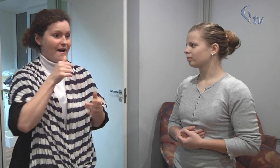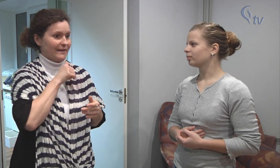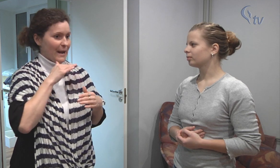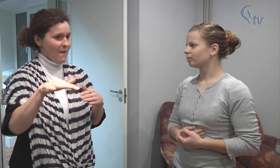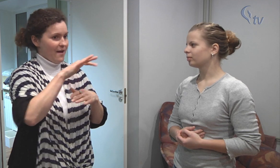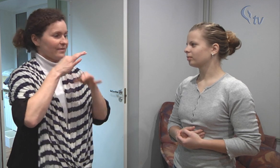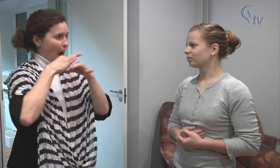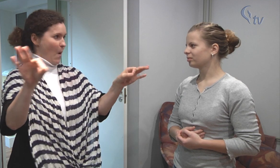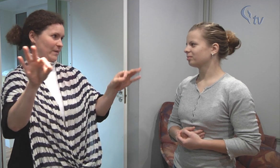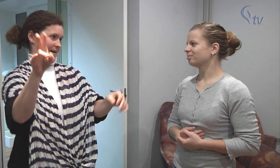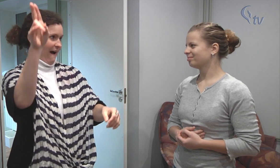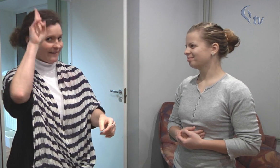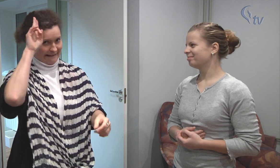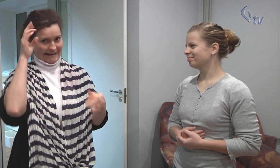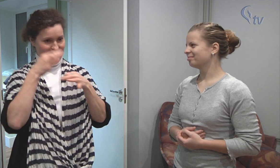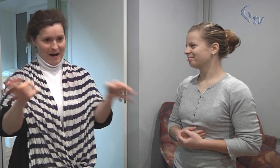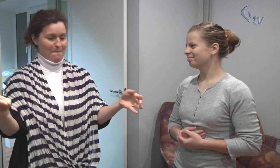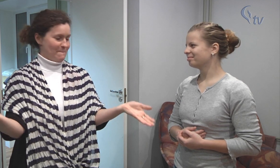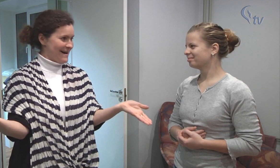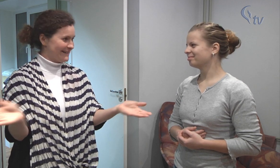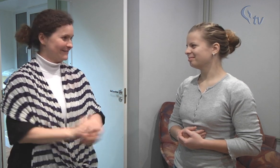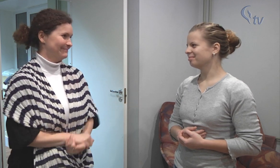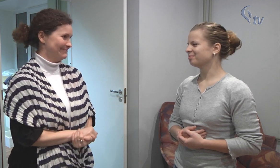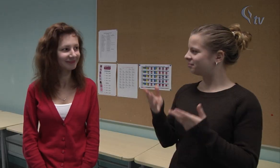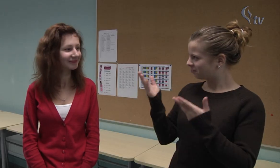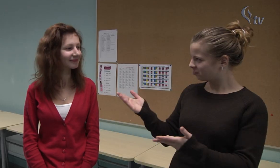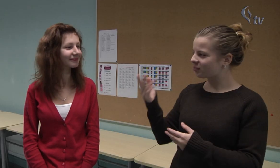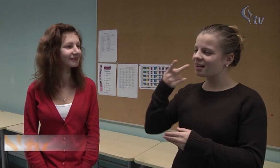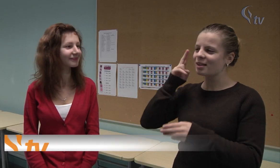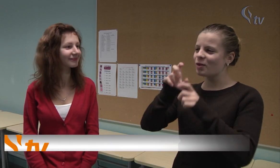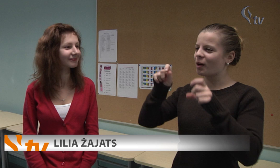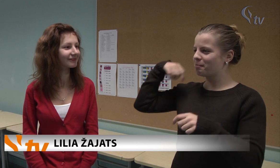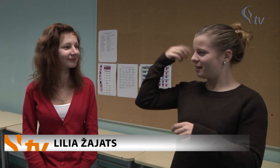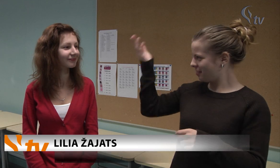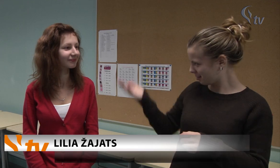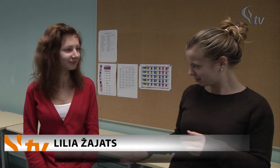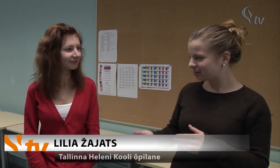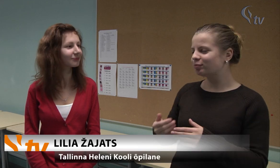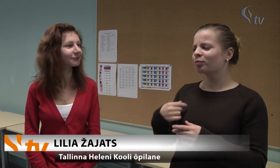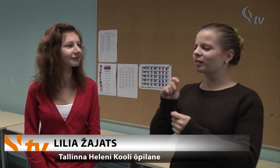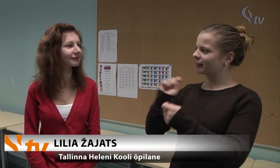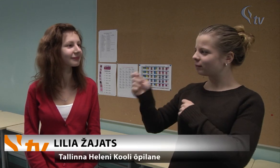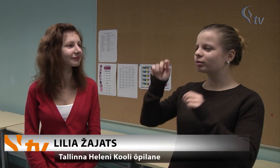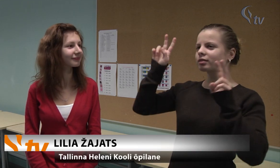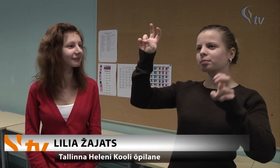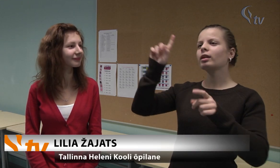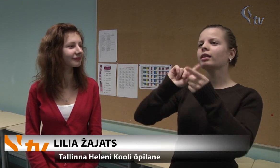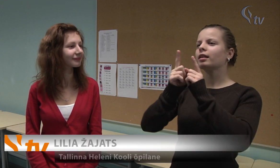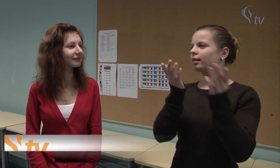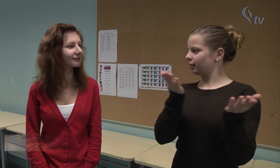on vaba riik ja ka kurtidel peab olema see vabadus. No sina oled Heleni kooli õpilane. Tahaksin sinu käest